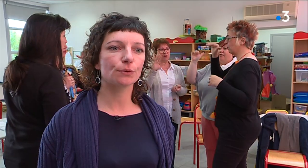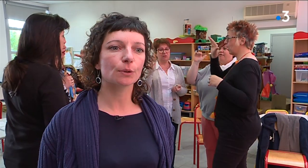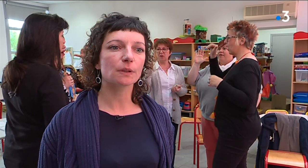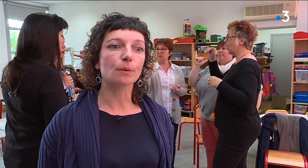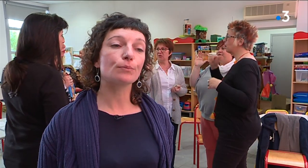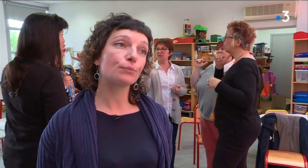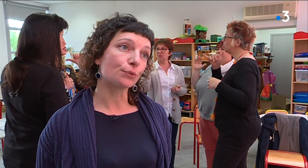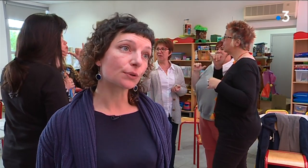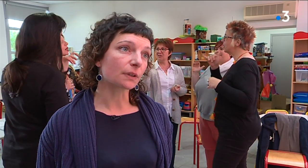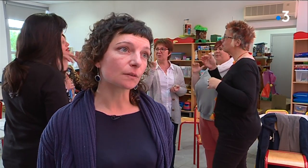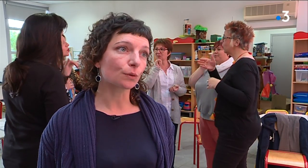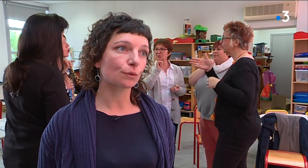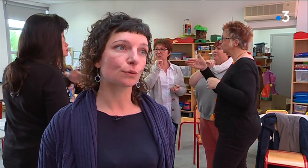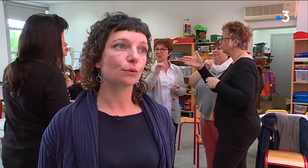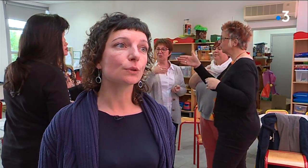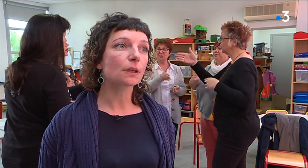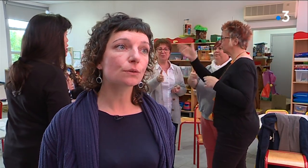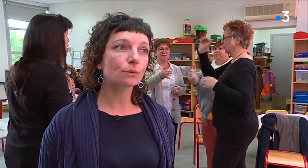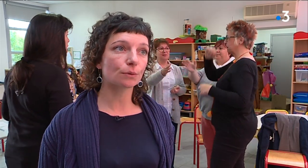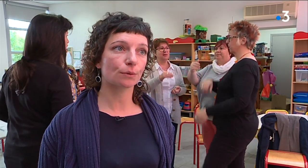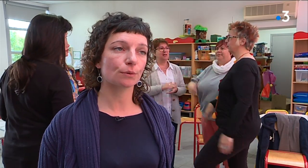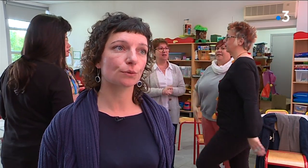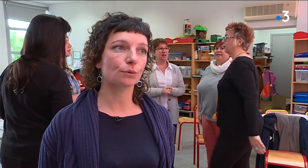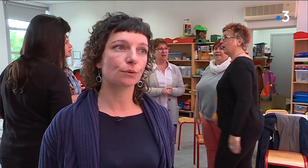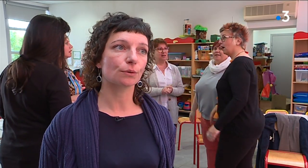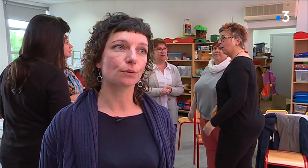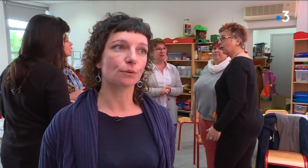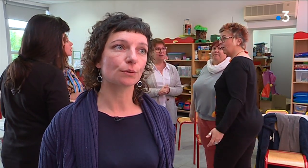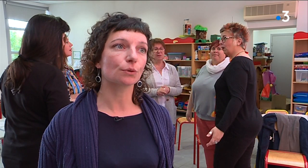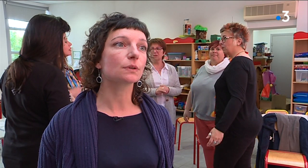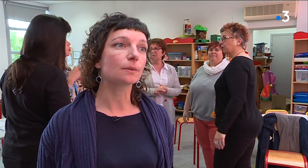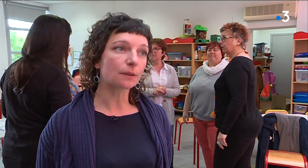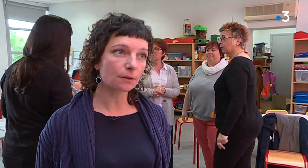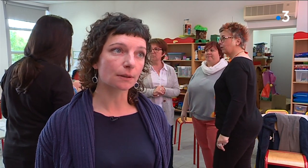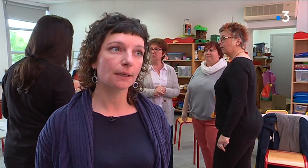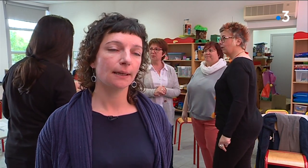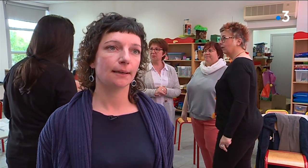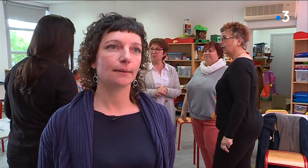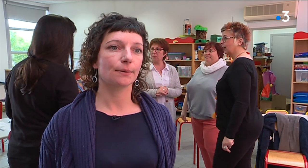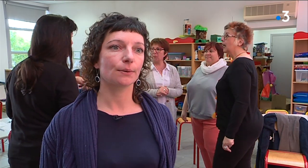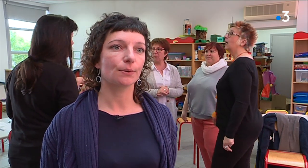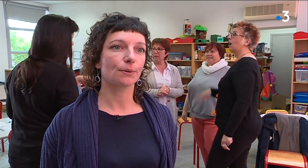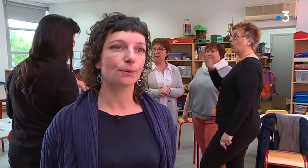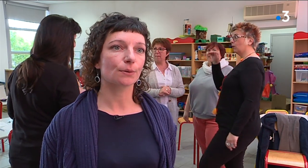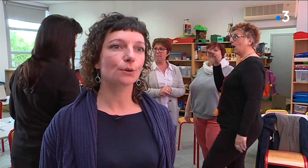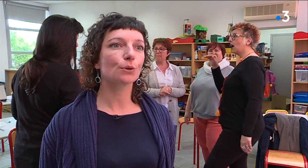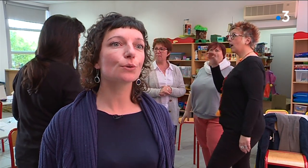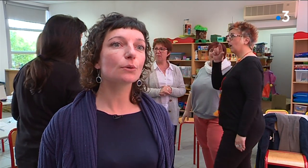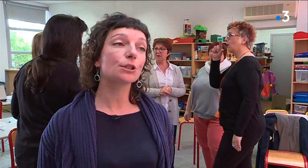demandes parce qu'il y plus effectivement de communication autour de cette méthode que les gens